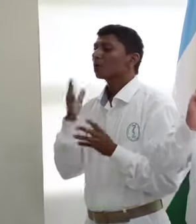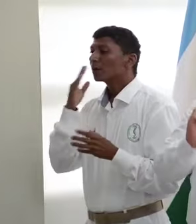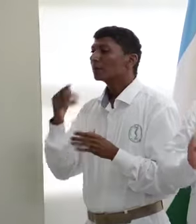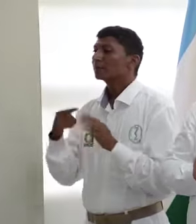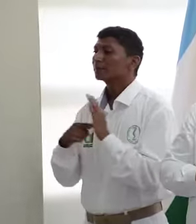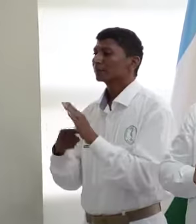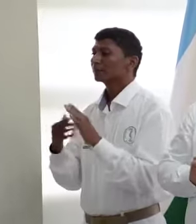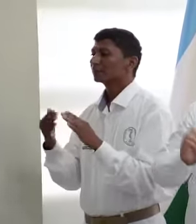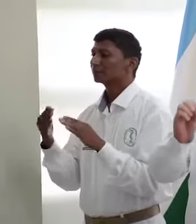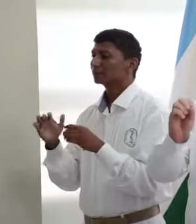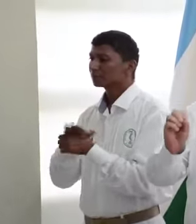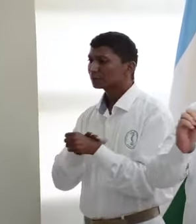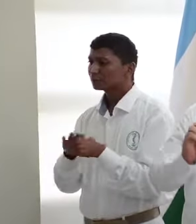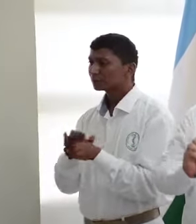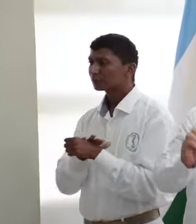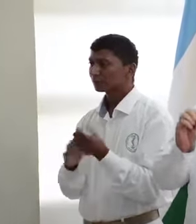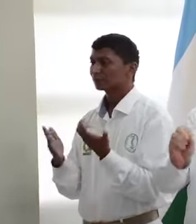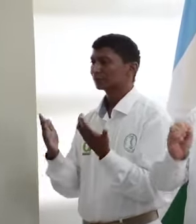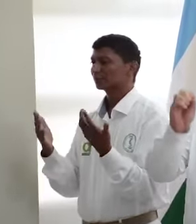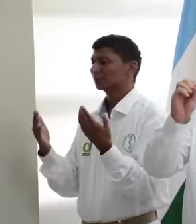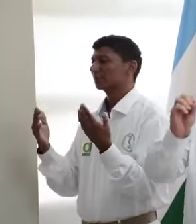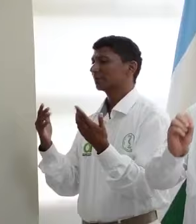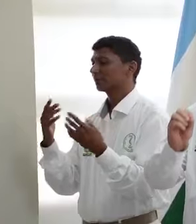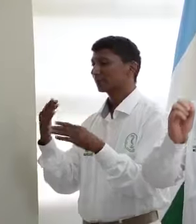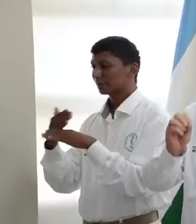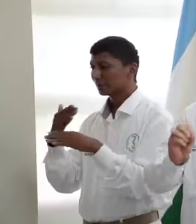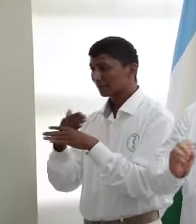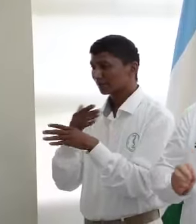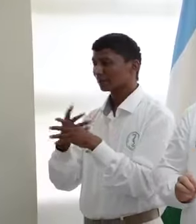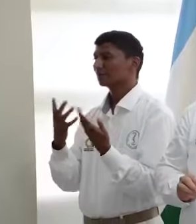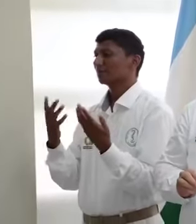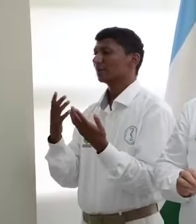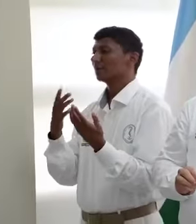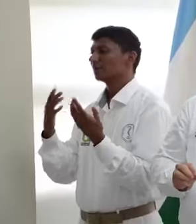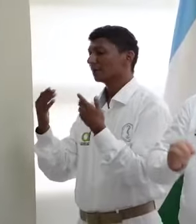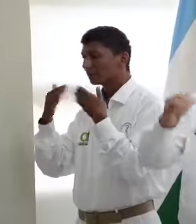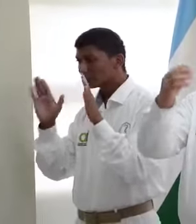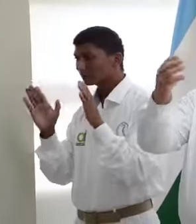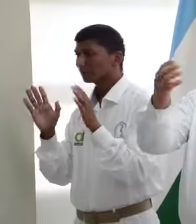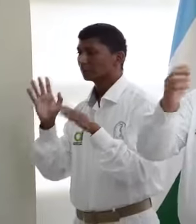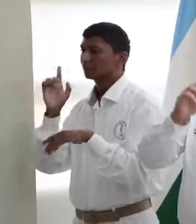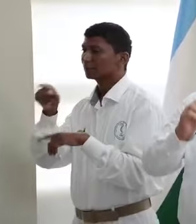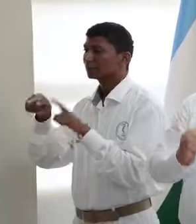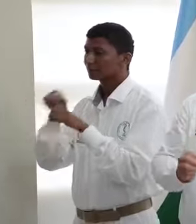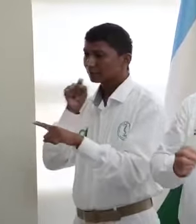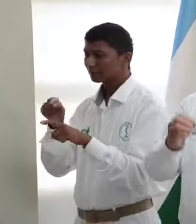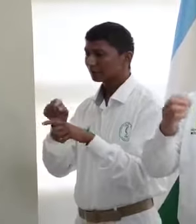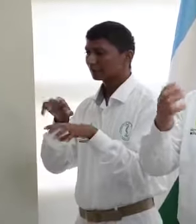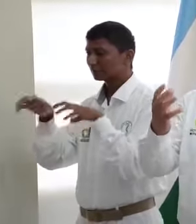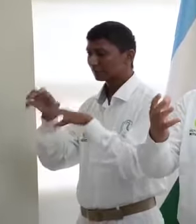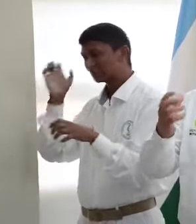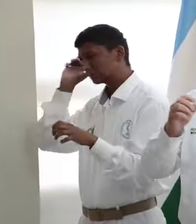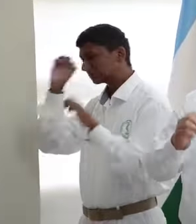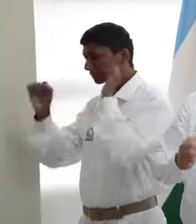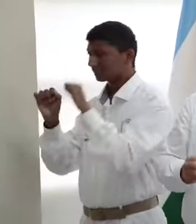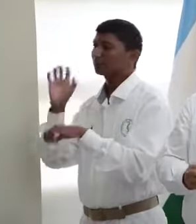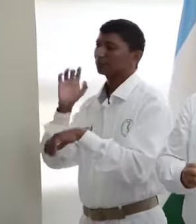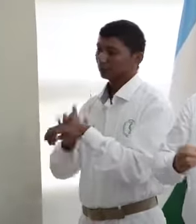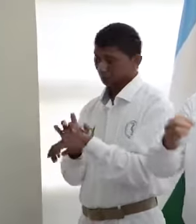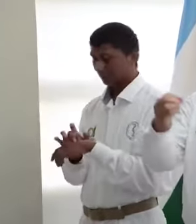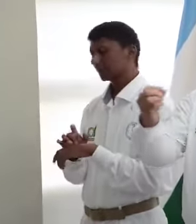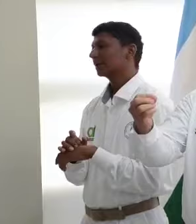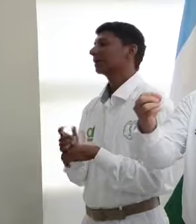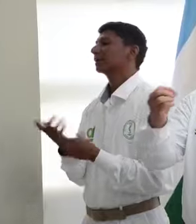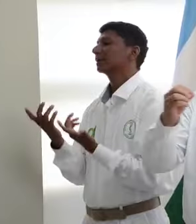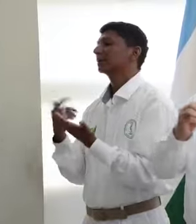situaciones de orden público, nosotros hemos dicho, y en caso mío en particular, que ese tipo de actos violentos deben investigarse